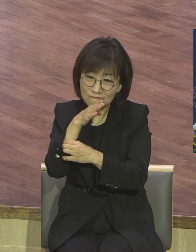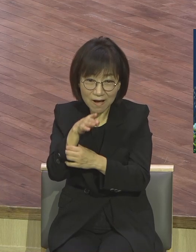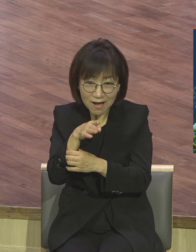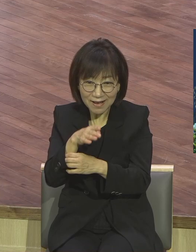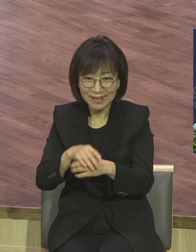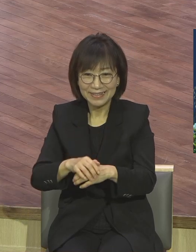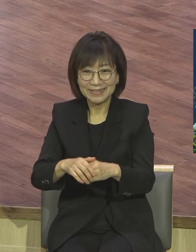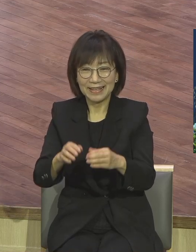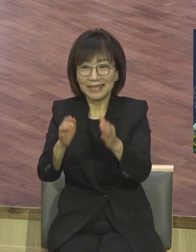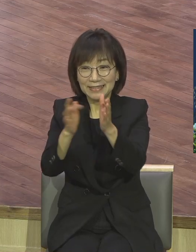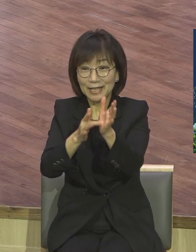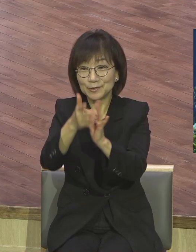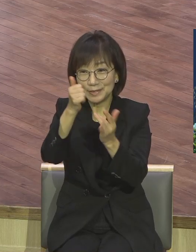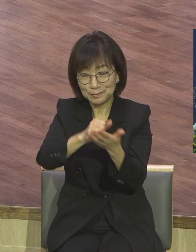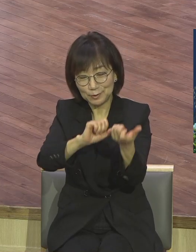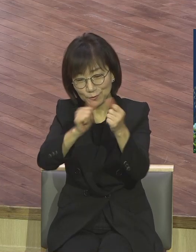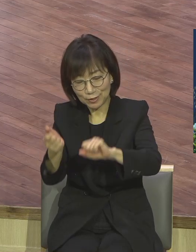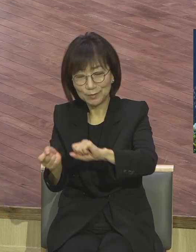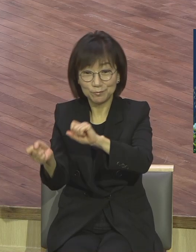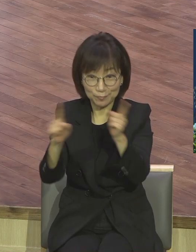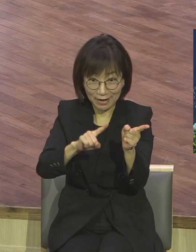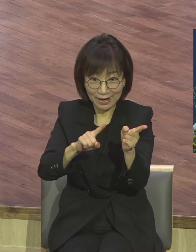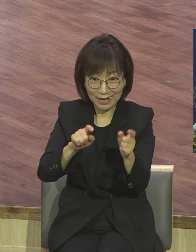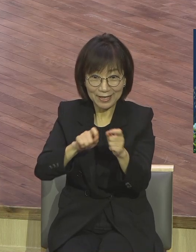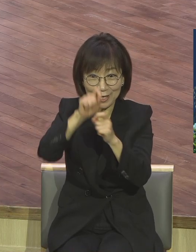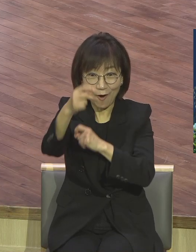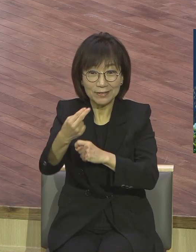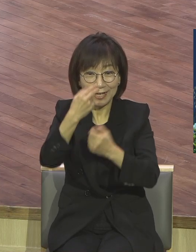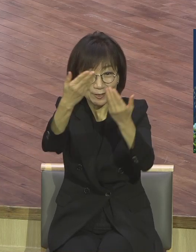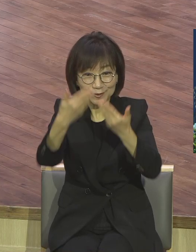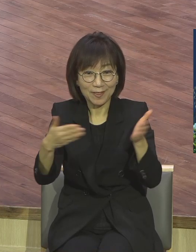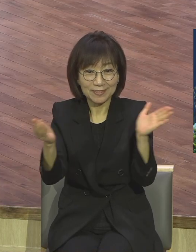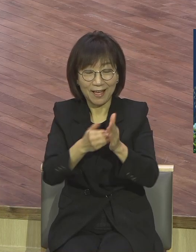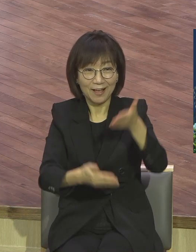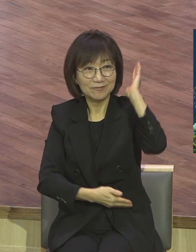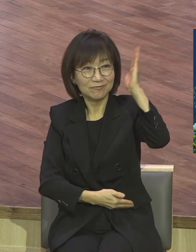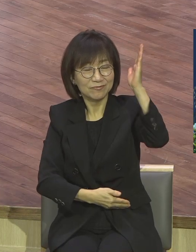부활하셨을 때 우리 영생 주셨다. 준 것 같기도 하고 안 준 것 같기도 하고.